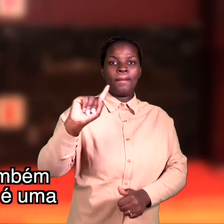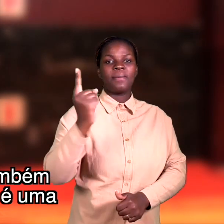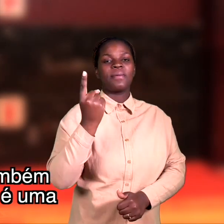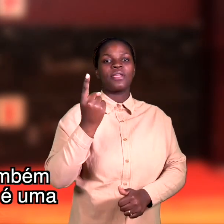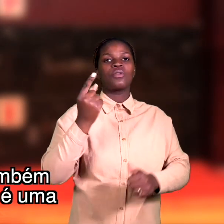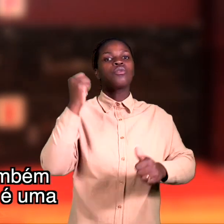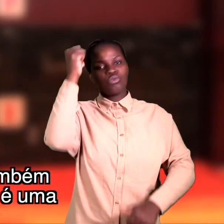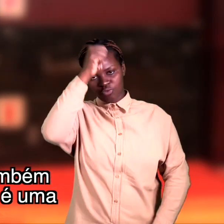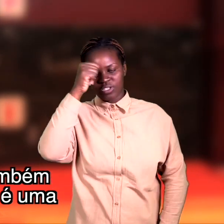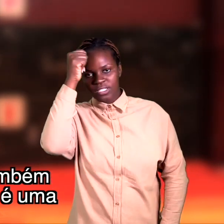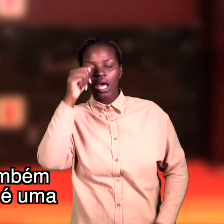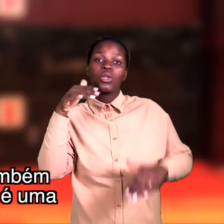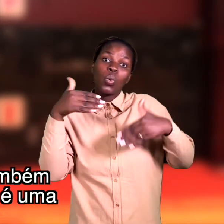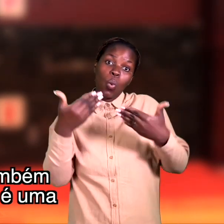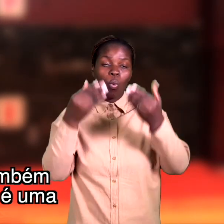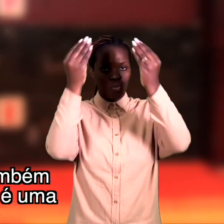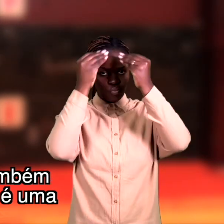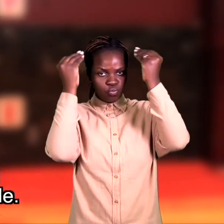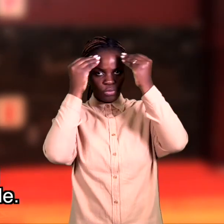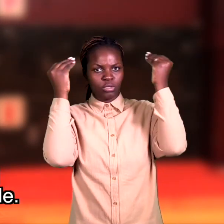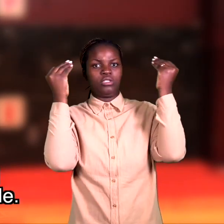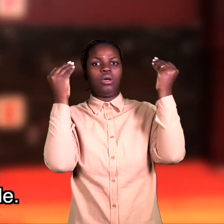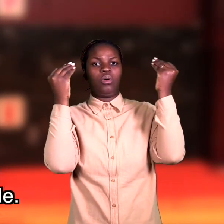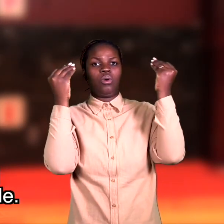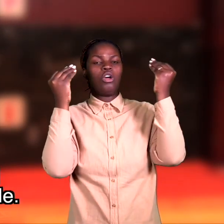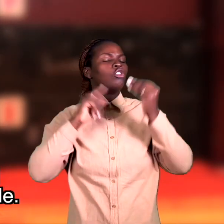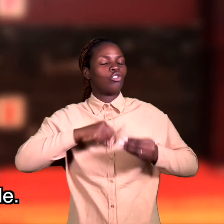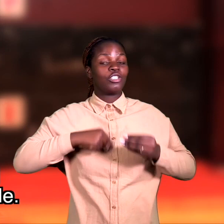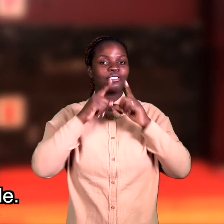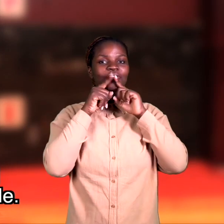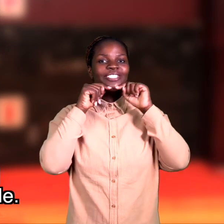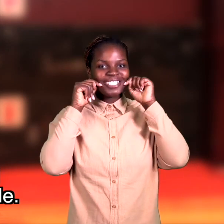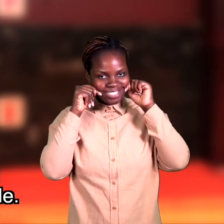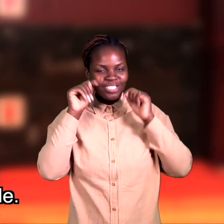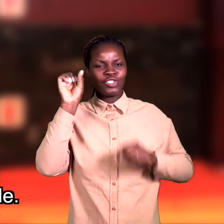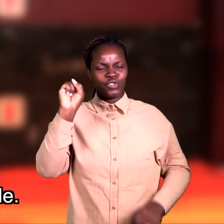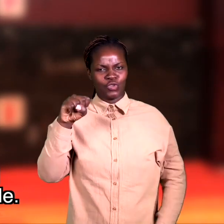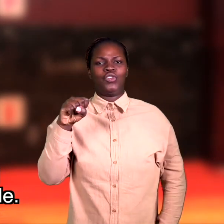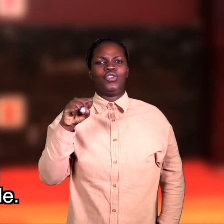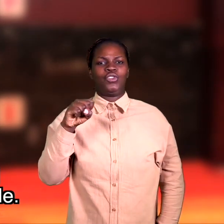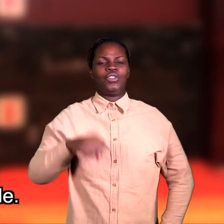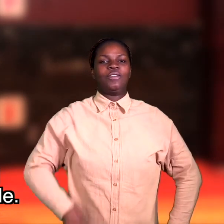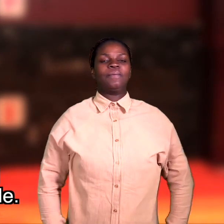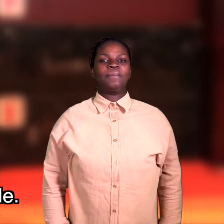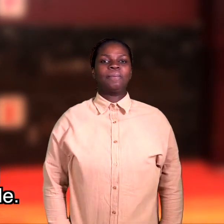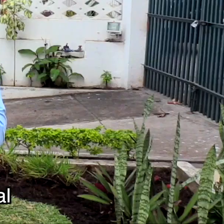e também tem um doutoramento. Então, para nós é uma alegria muito grande, que até foi celebrado a nível da